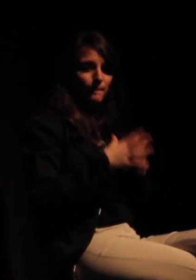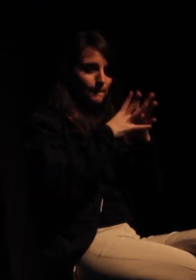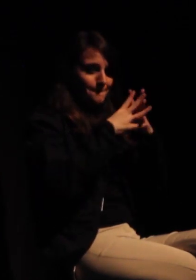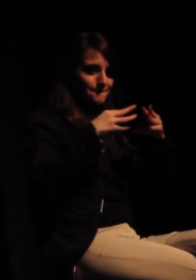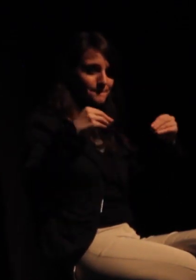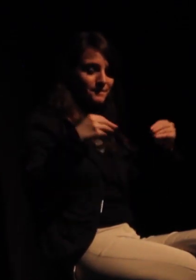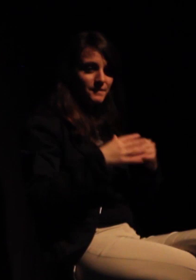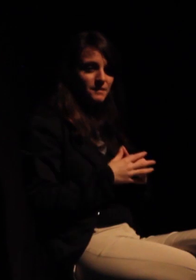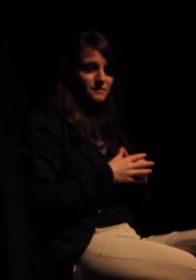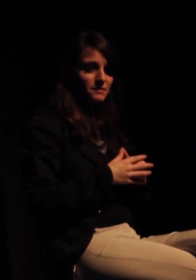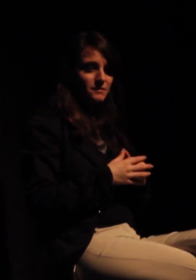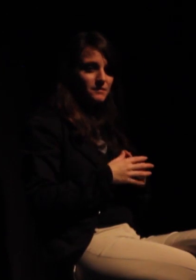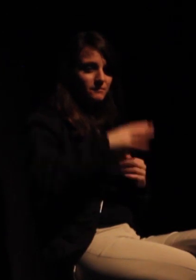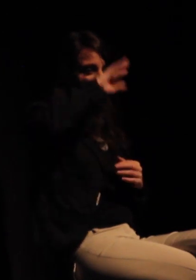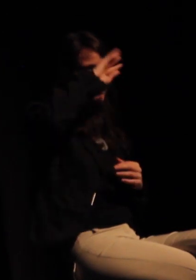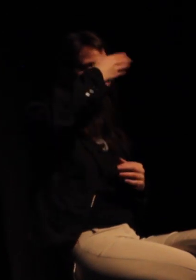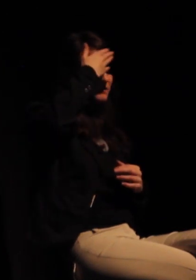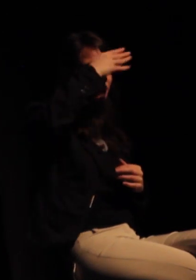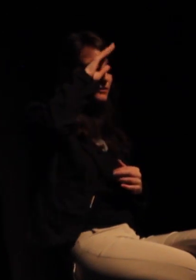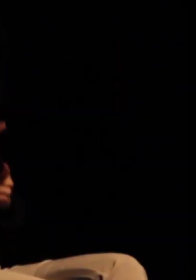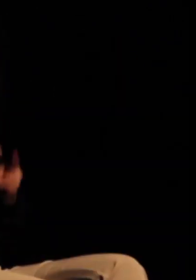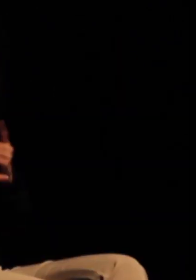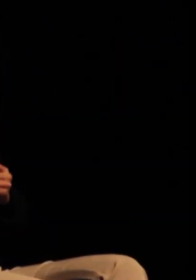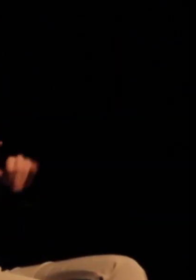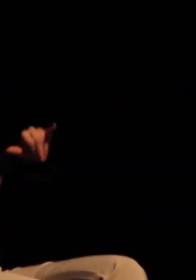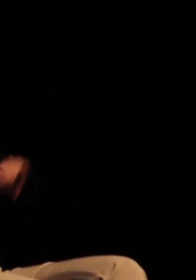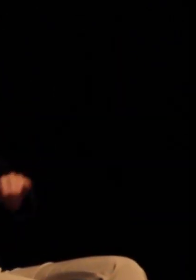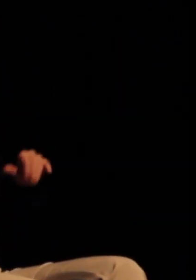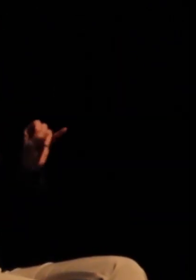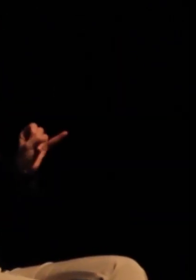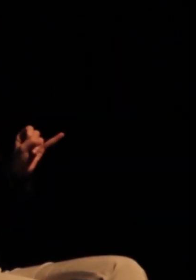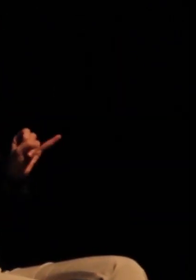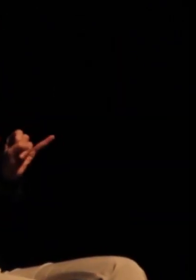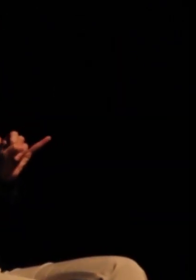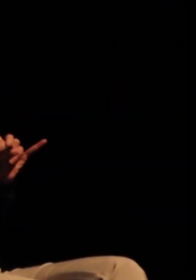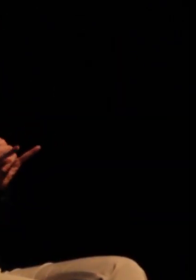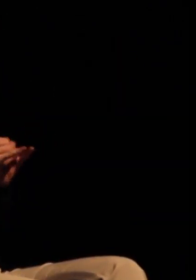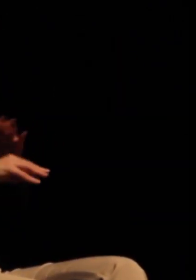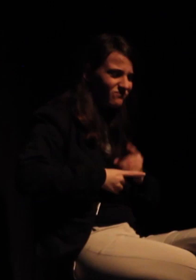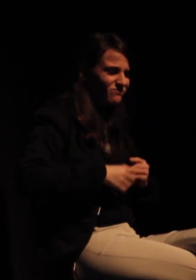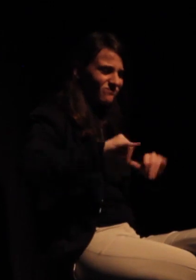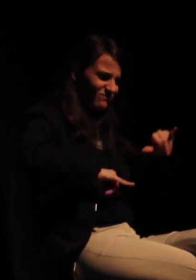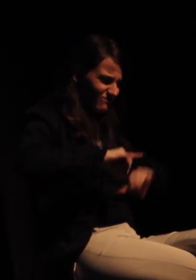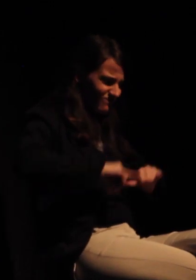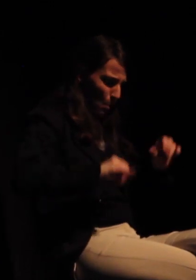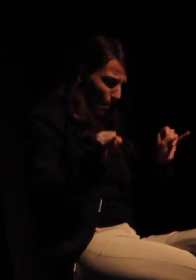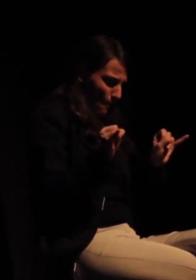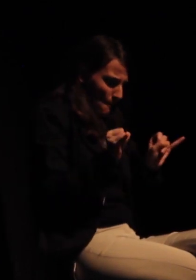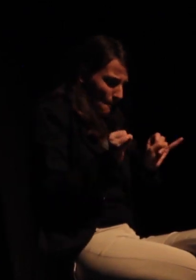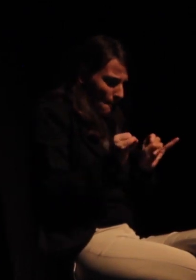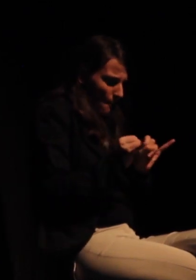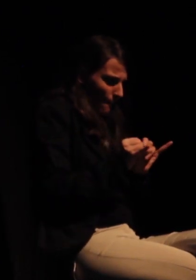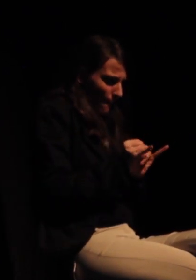desaparecer. Você tem febres, suores, depressões, e você vai emagrecendo, a